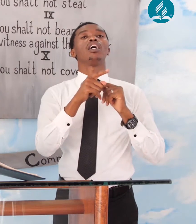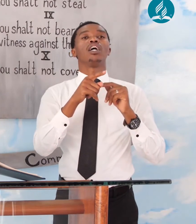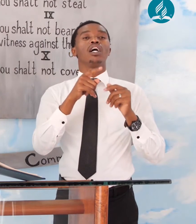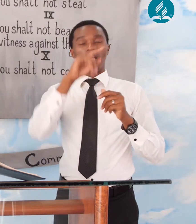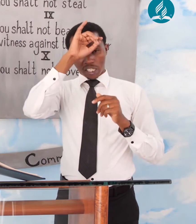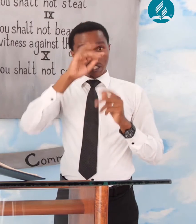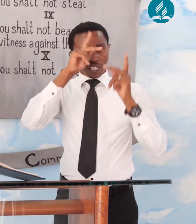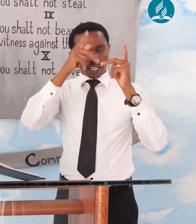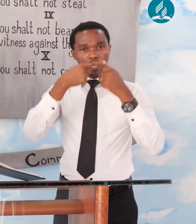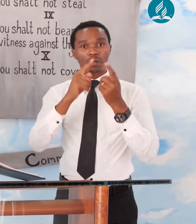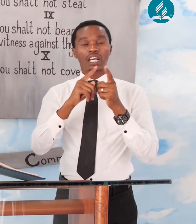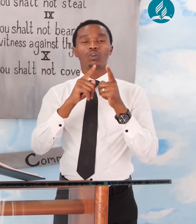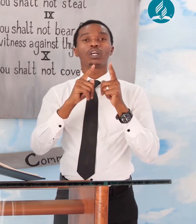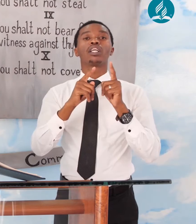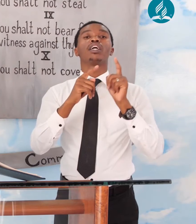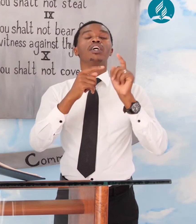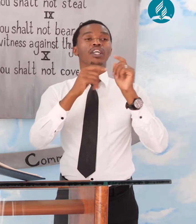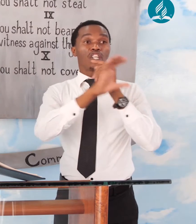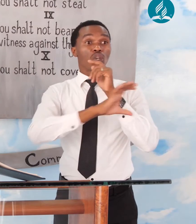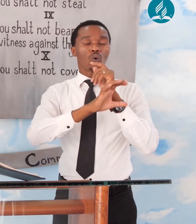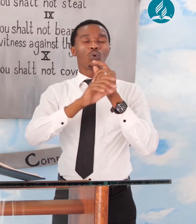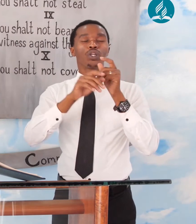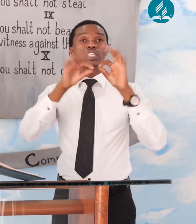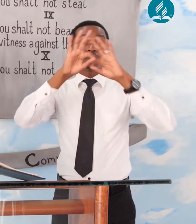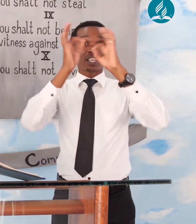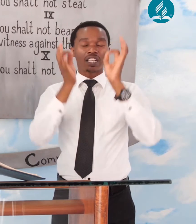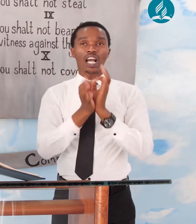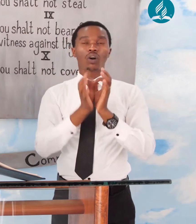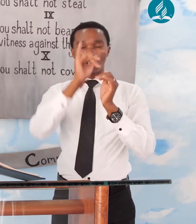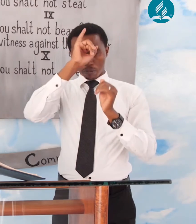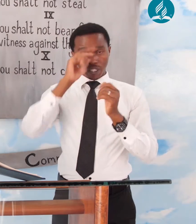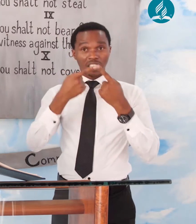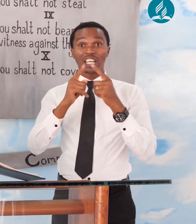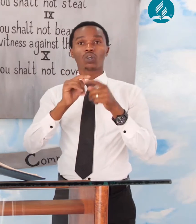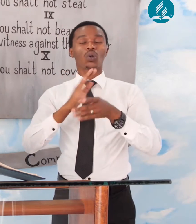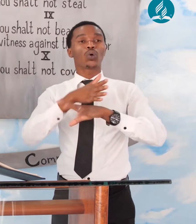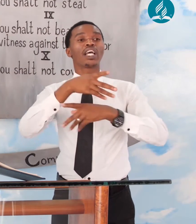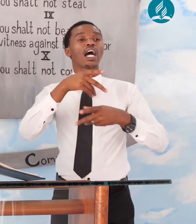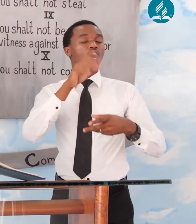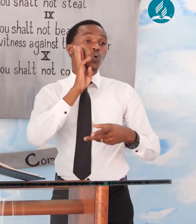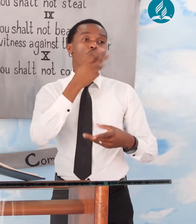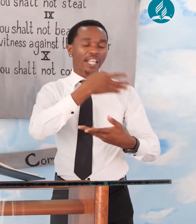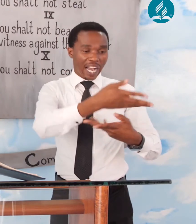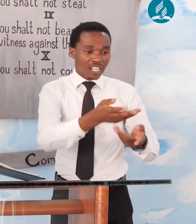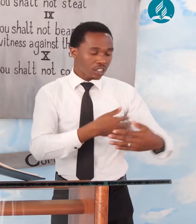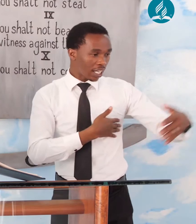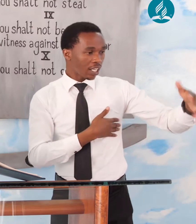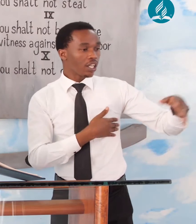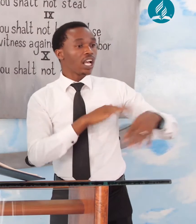n'icy'Abaefurayimu n'Abamanase n'icy'Abayuda cyose ageza ku nyanja y'iburengerazuba amwereka ni